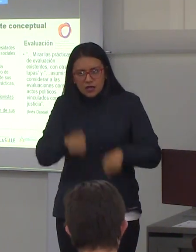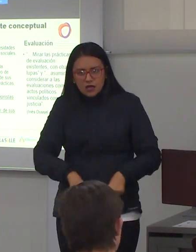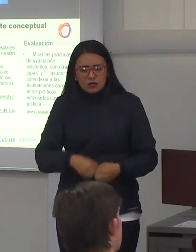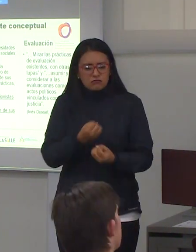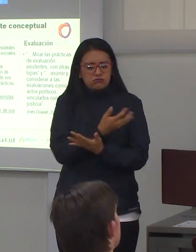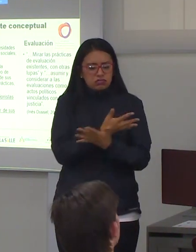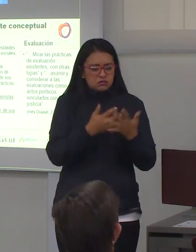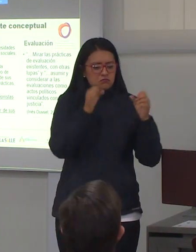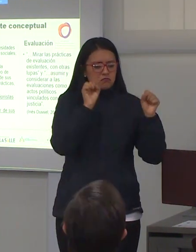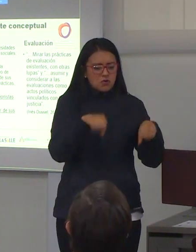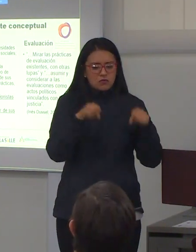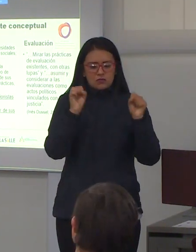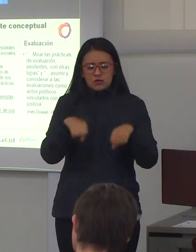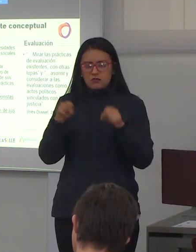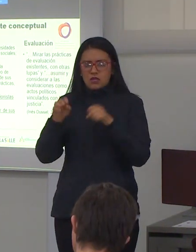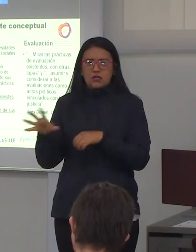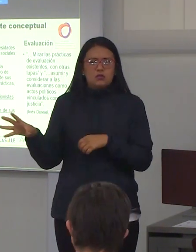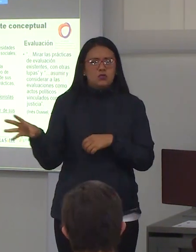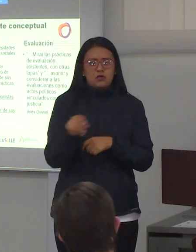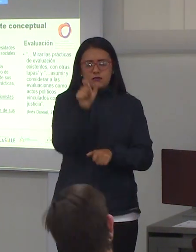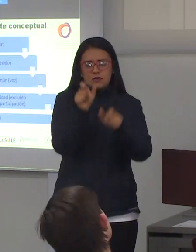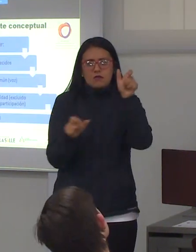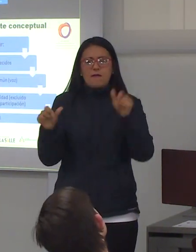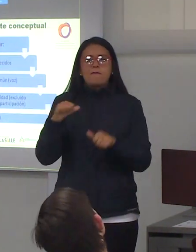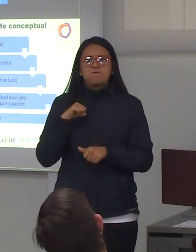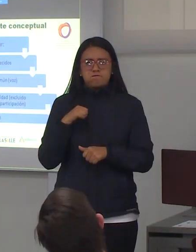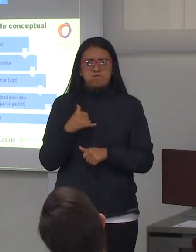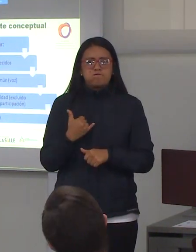esas posibilidades que tiene entonces el ser humano.